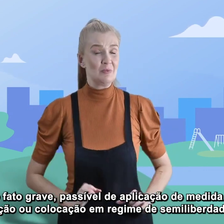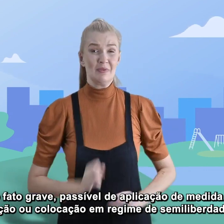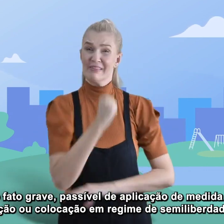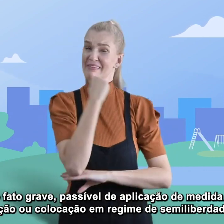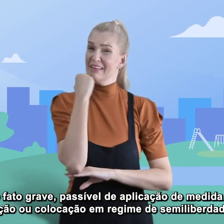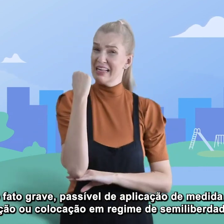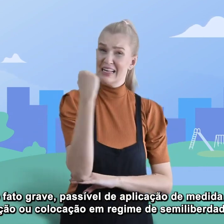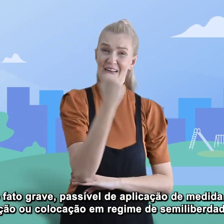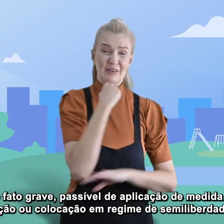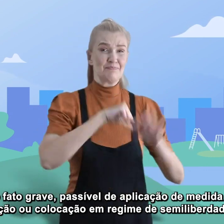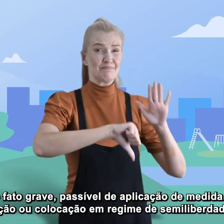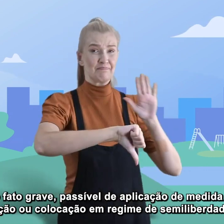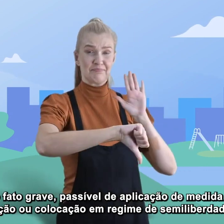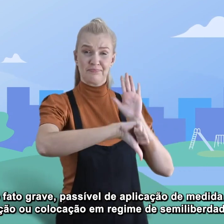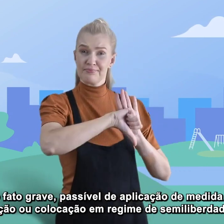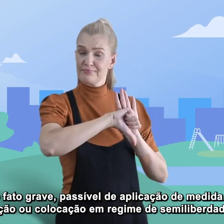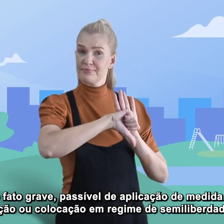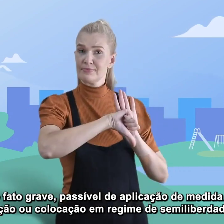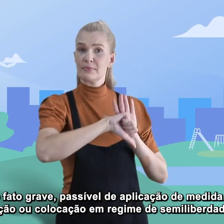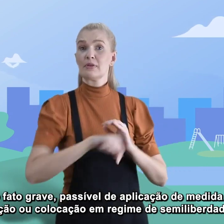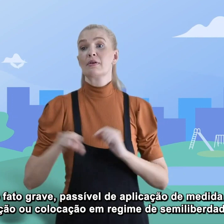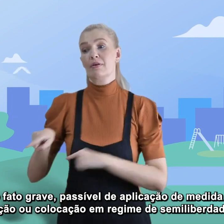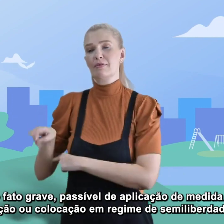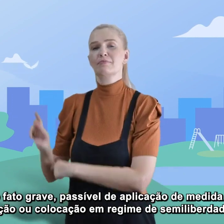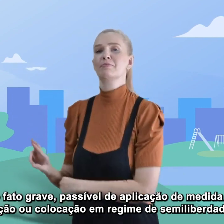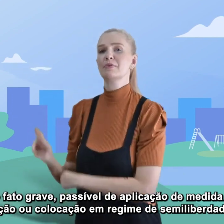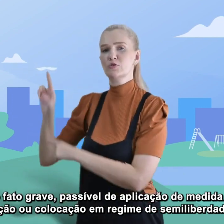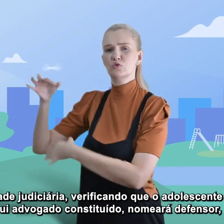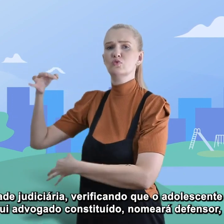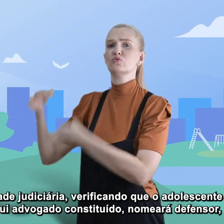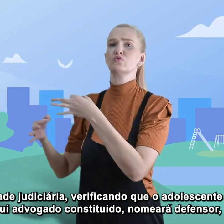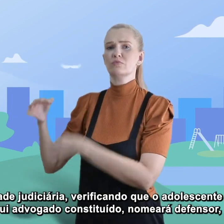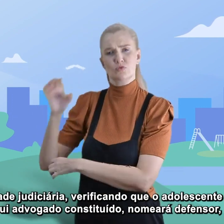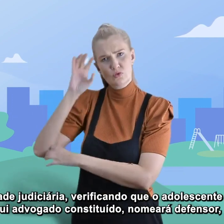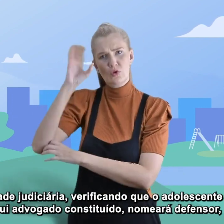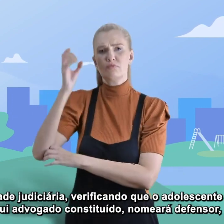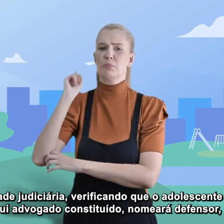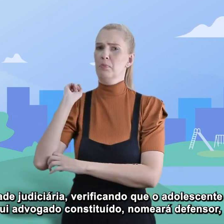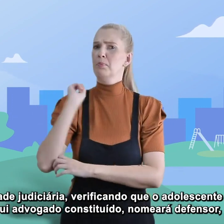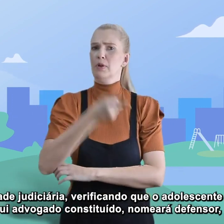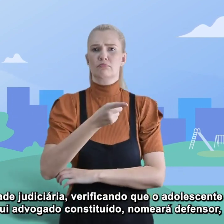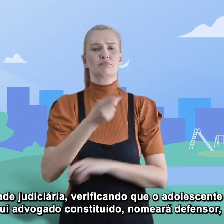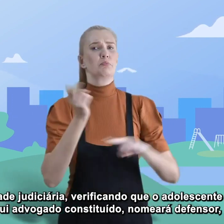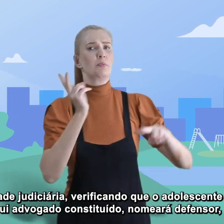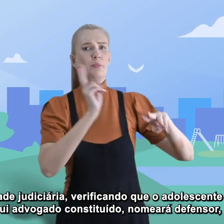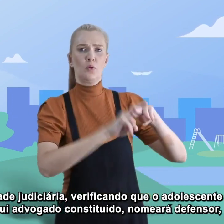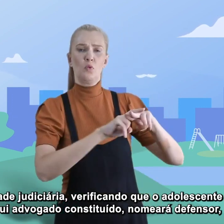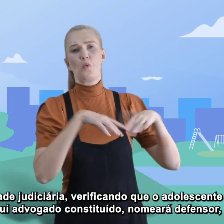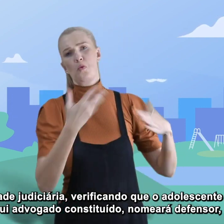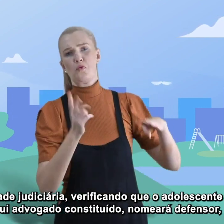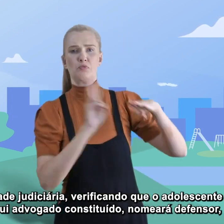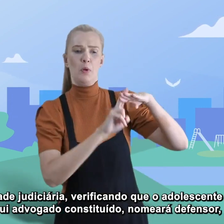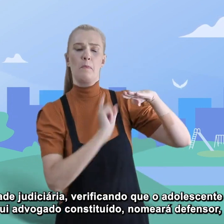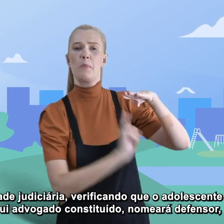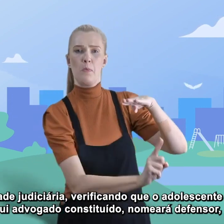internação ou colocação em regime de semi-liberdade, a autoridade judiciária, verificando que o adolescente não